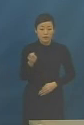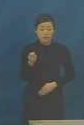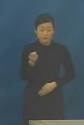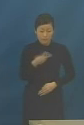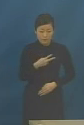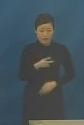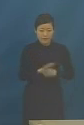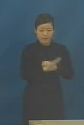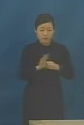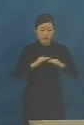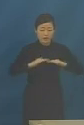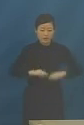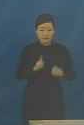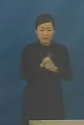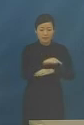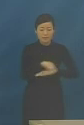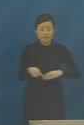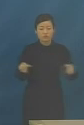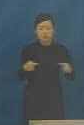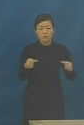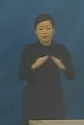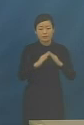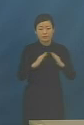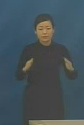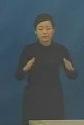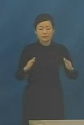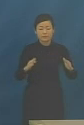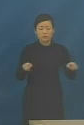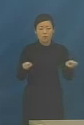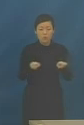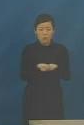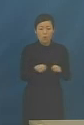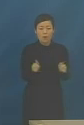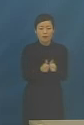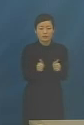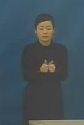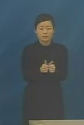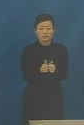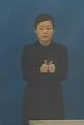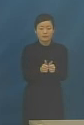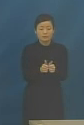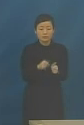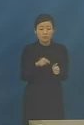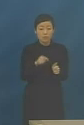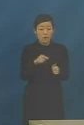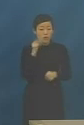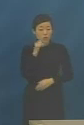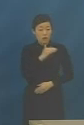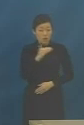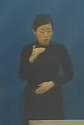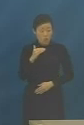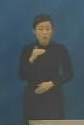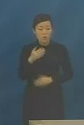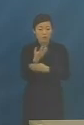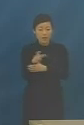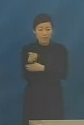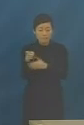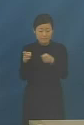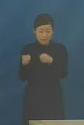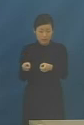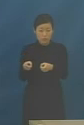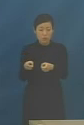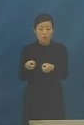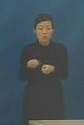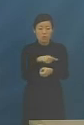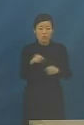原子力安全対策協議会の合同会議これは米子市境港市漁師の住民の